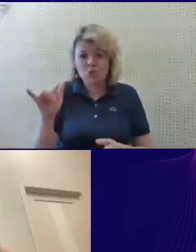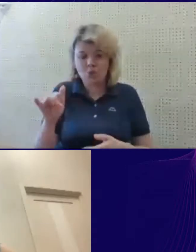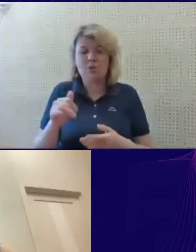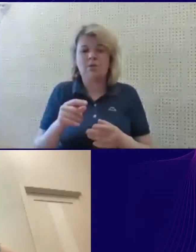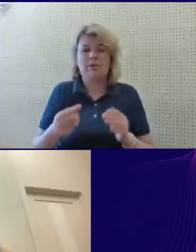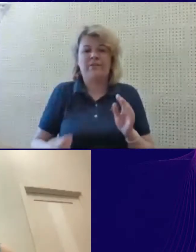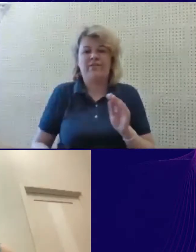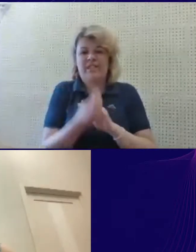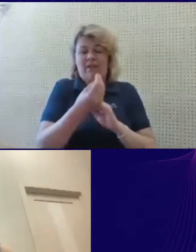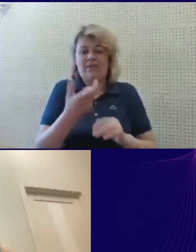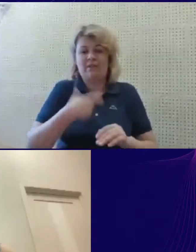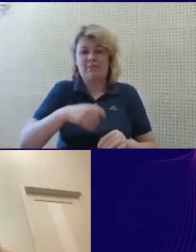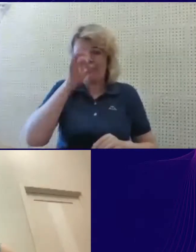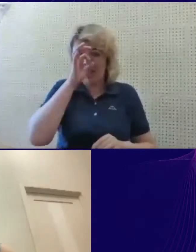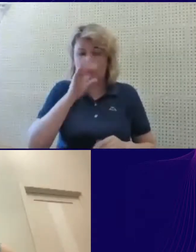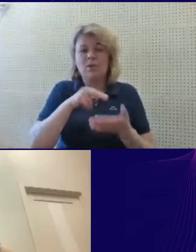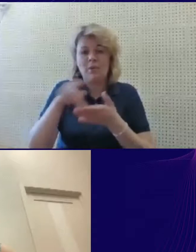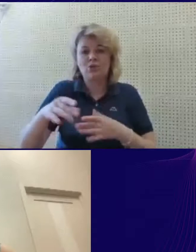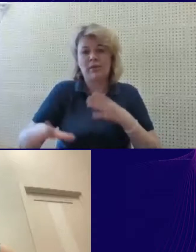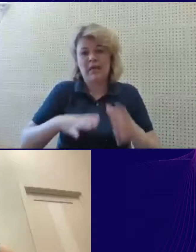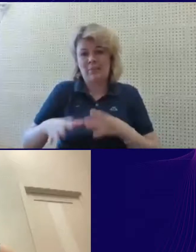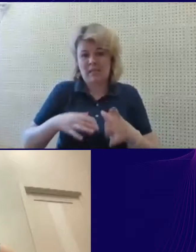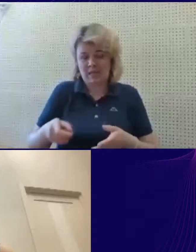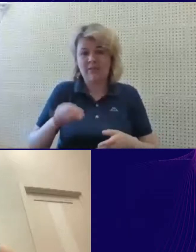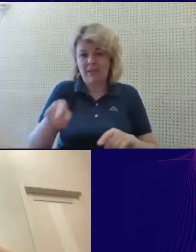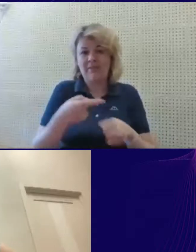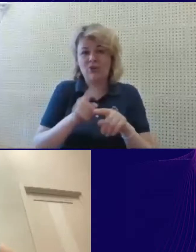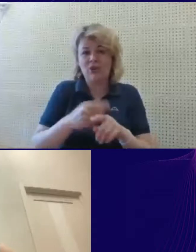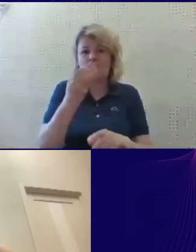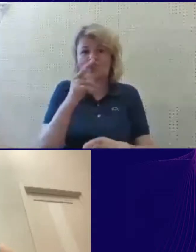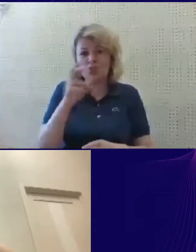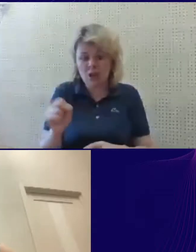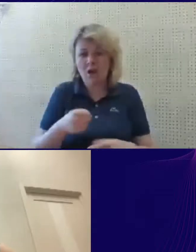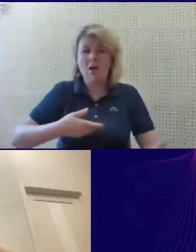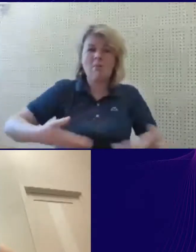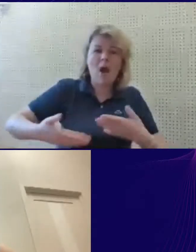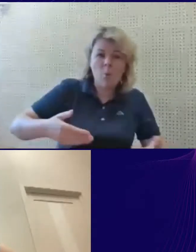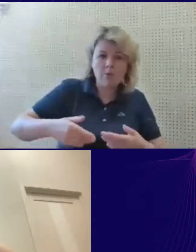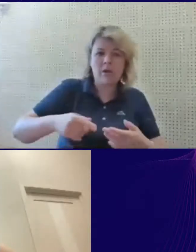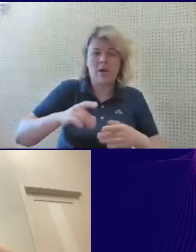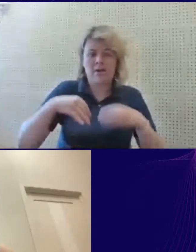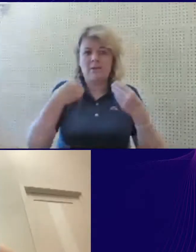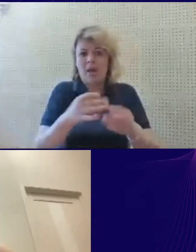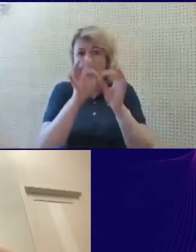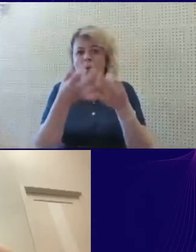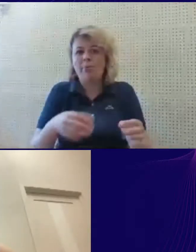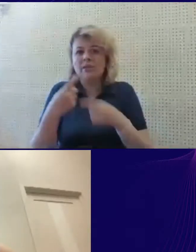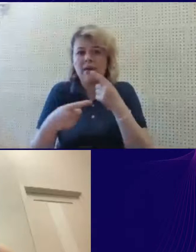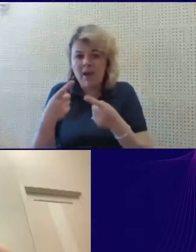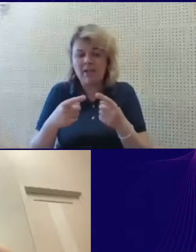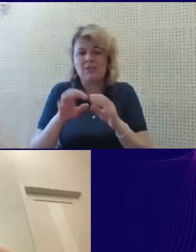репетировать. И эта шишка создала походку, манеру говорить, образ и все остальное, что